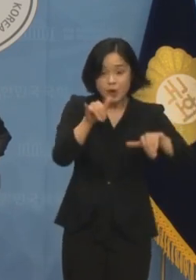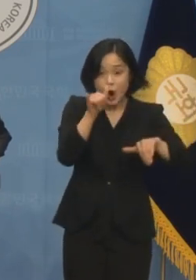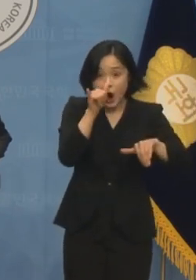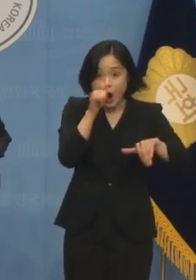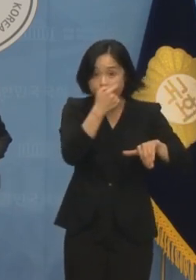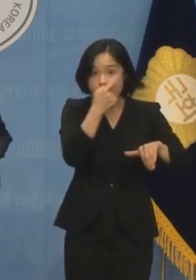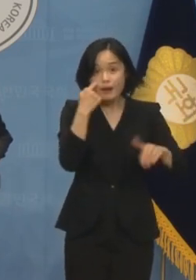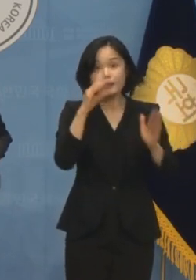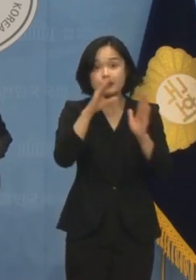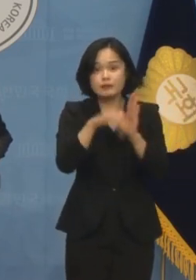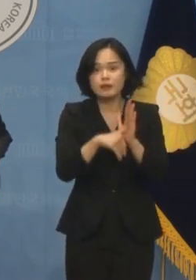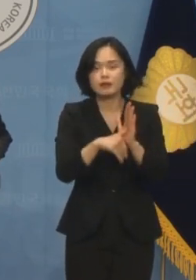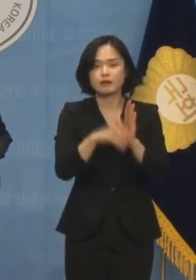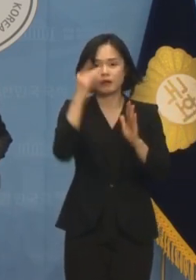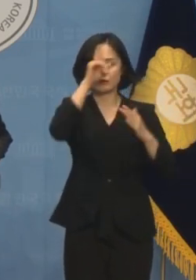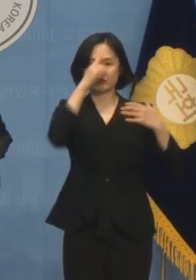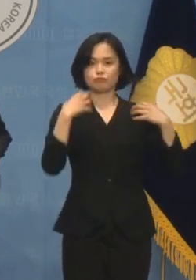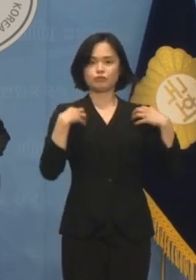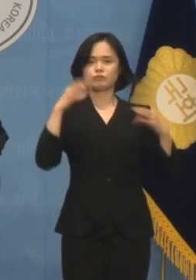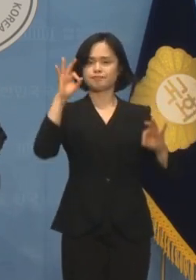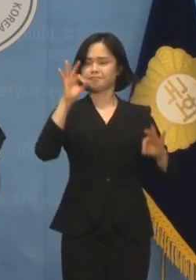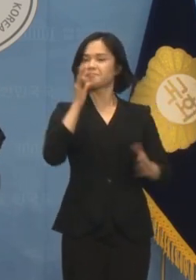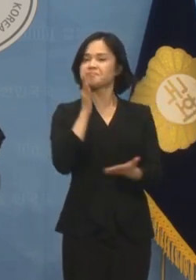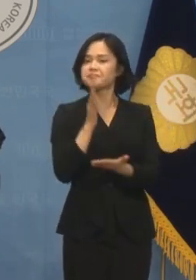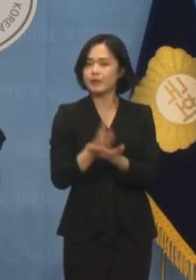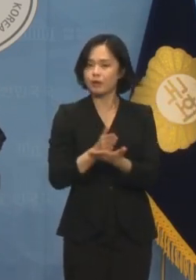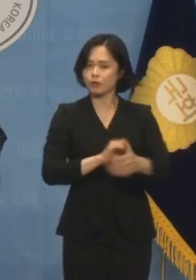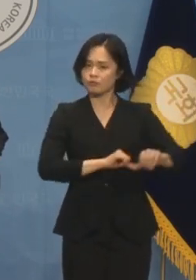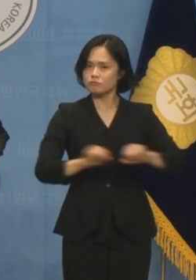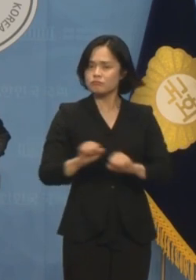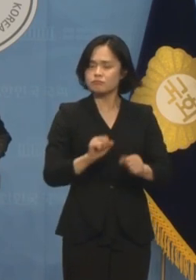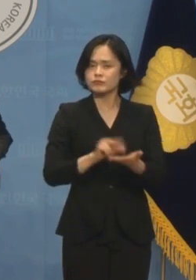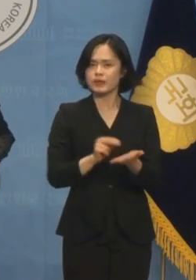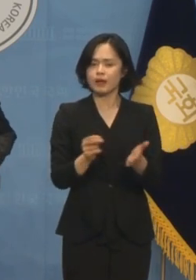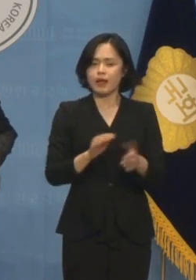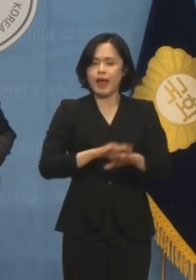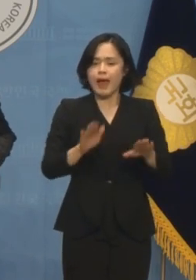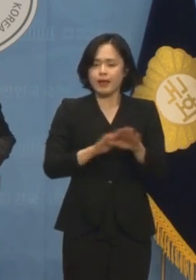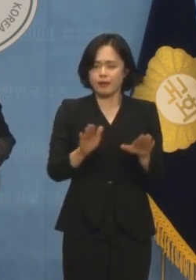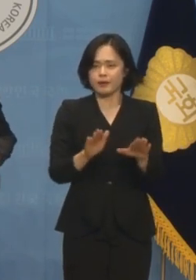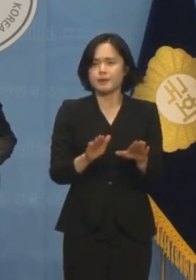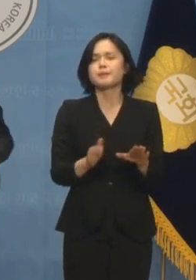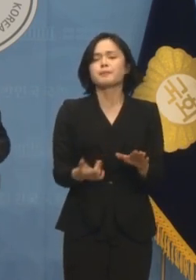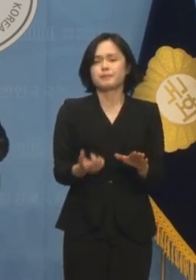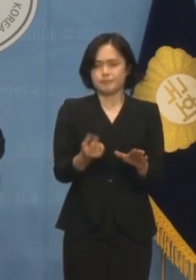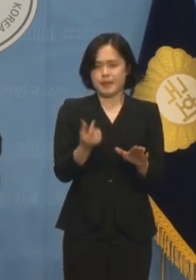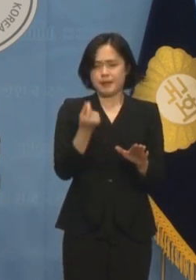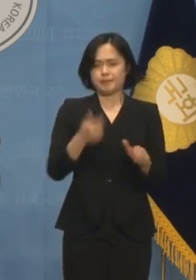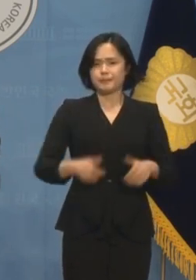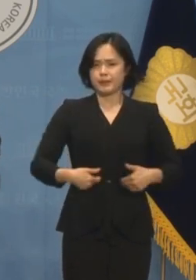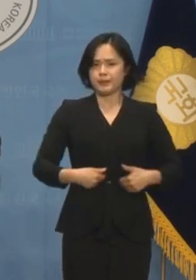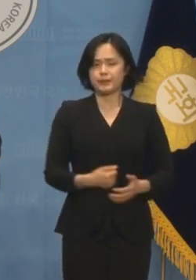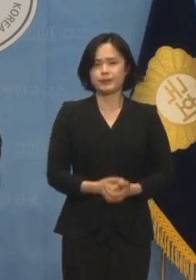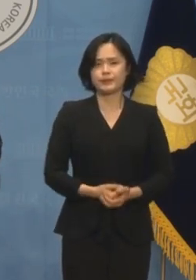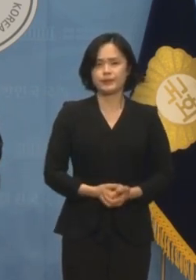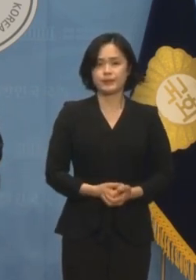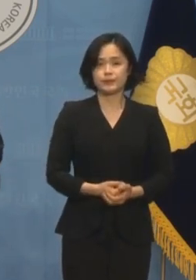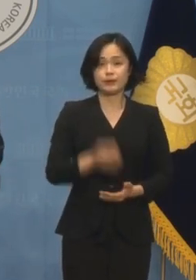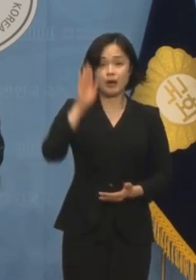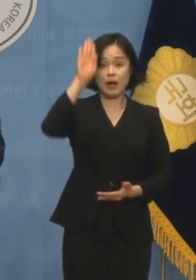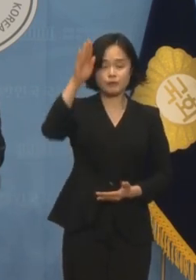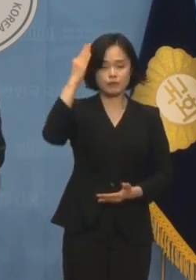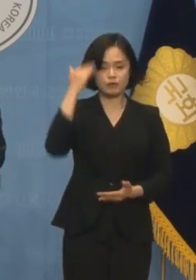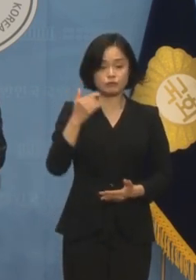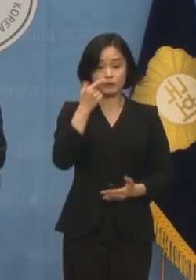정부와 함께 신속히 빨리 대응 조치를 취해야만 합니다. 미래지향적인 한일 관계를 위해서도 이번 문제는